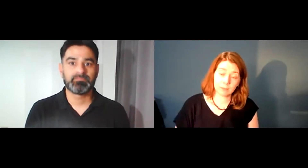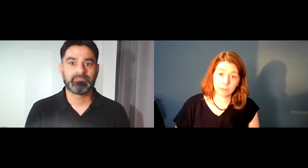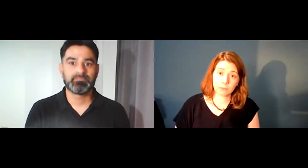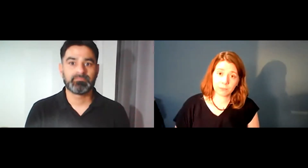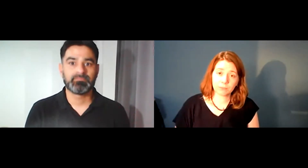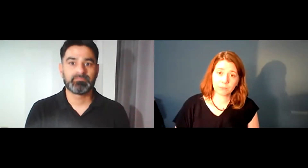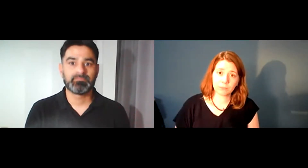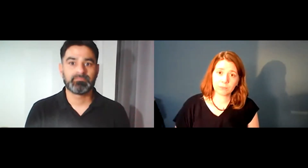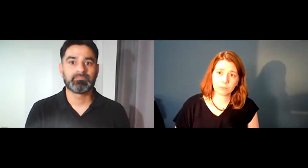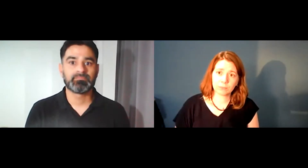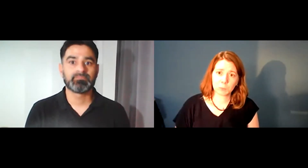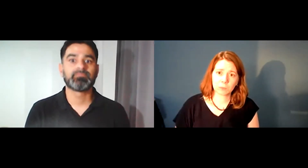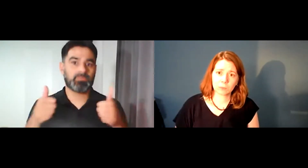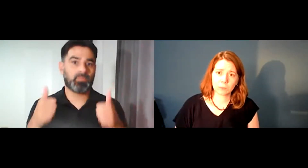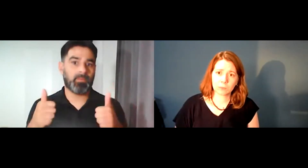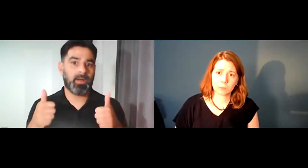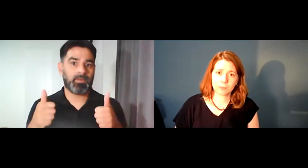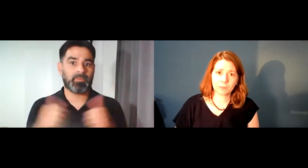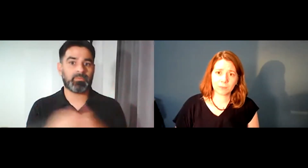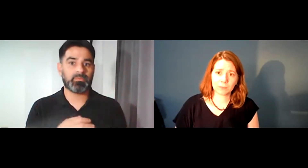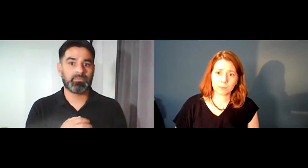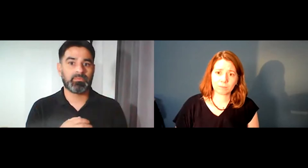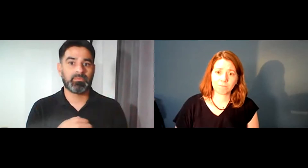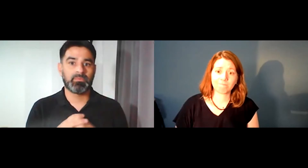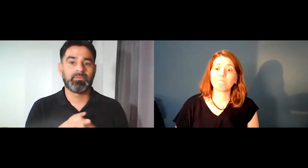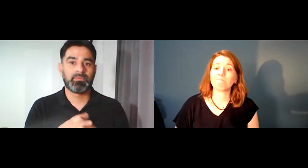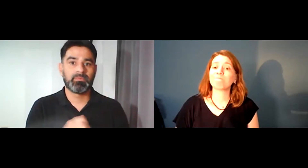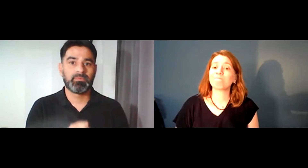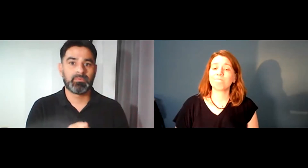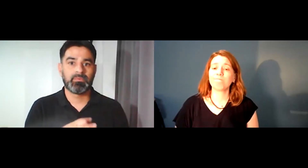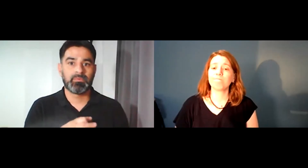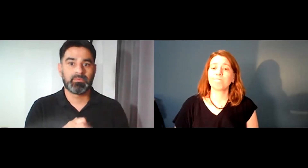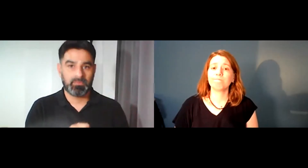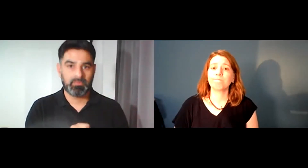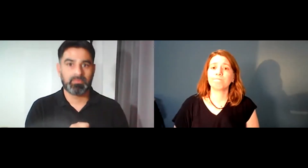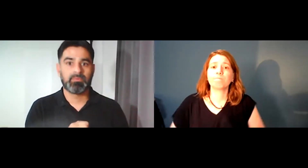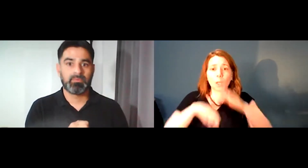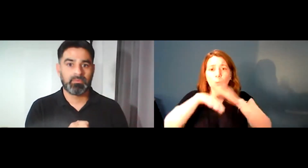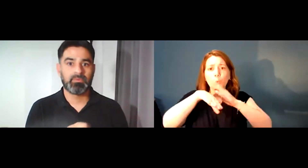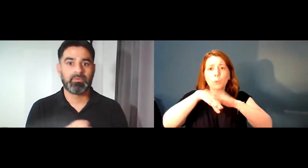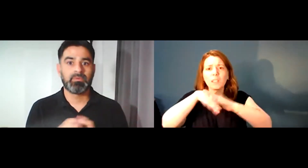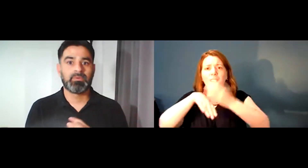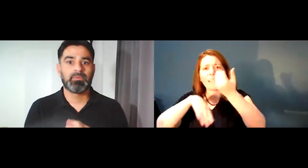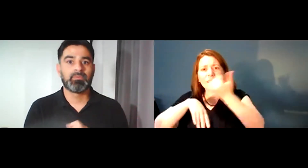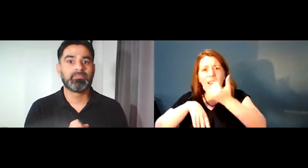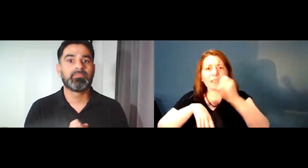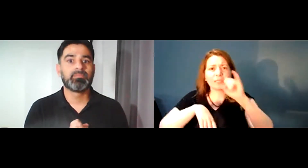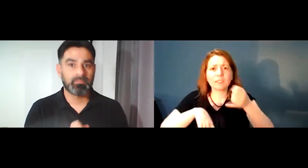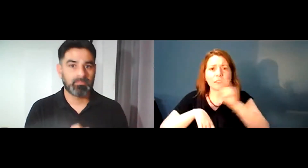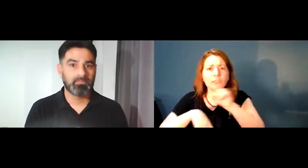lo que dice, no sé si Ludmila está conectada, pero por lo que dice acá, los administradores, que son los que manejan el grupo